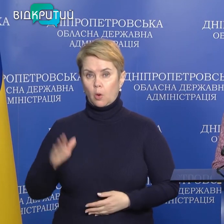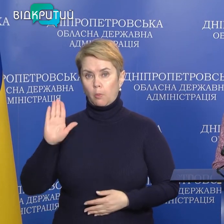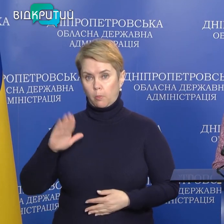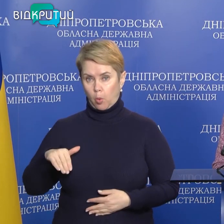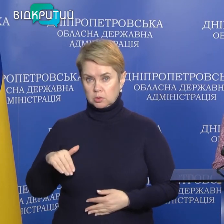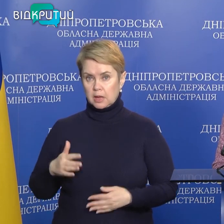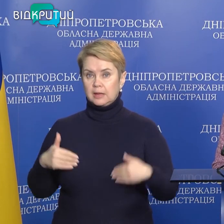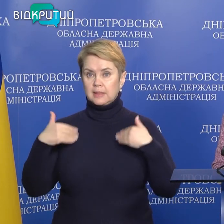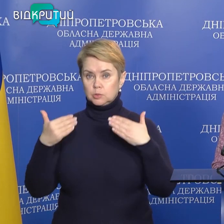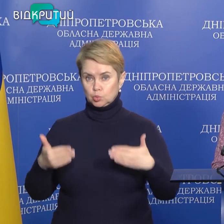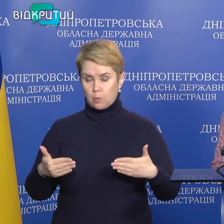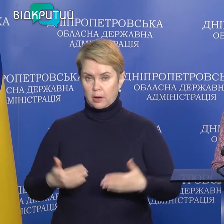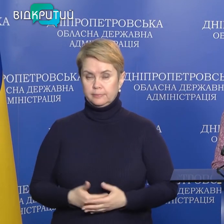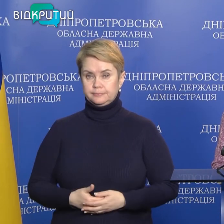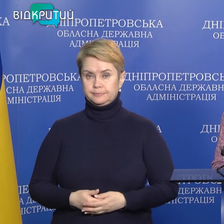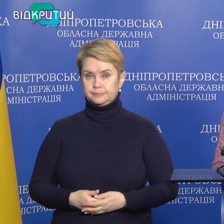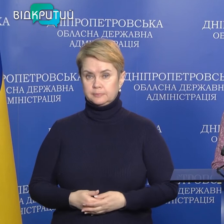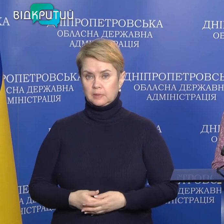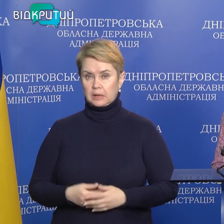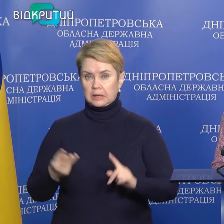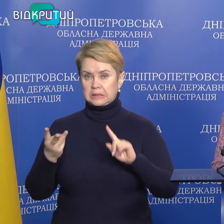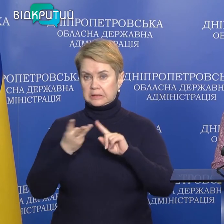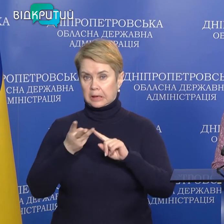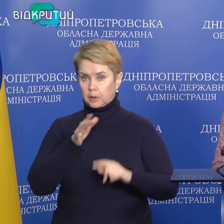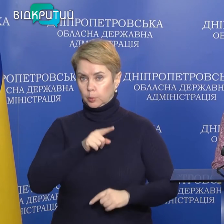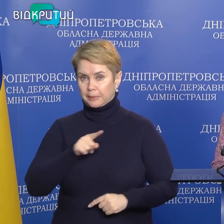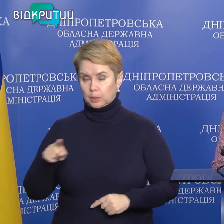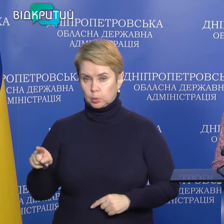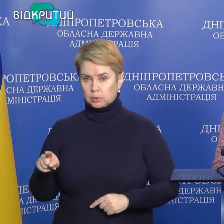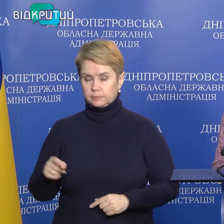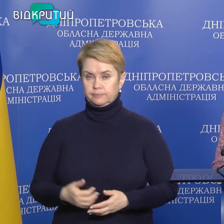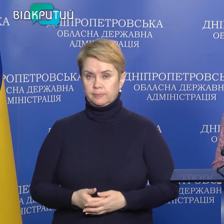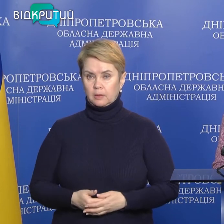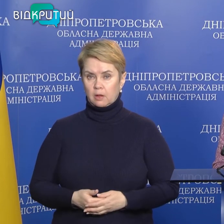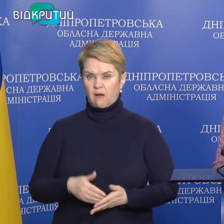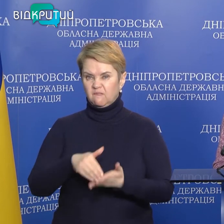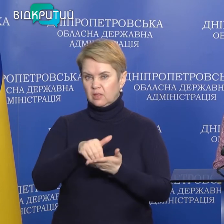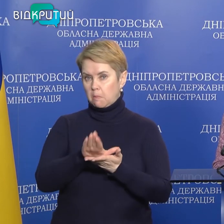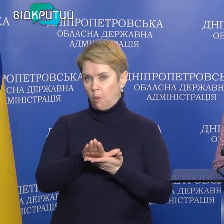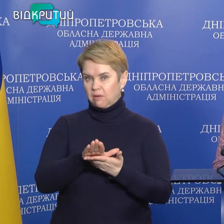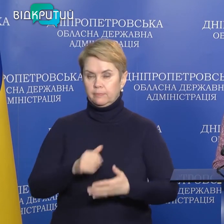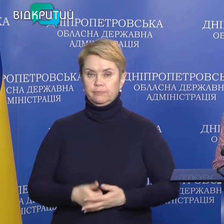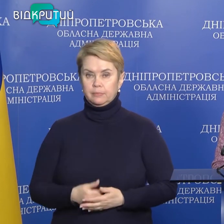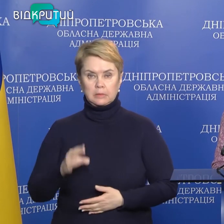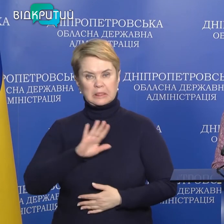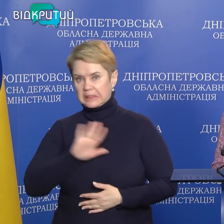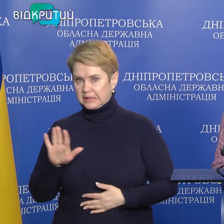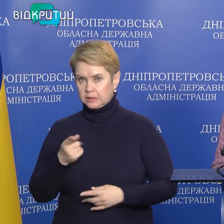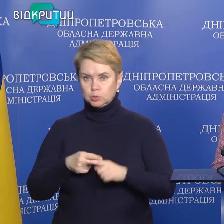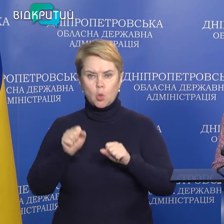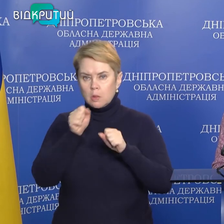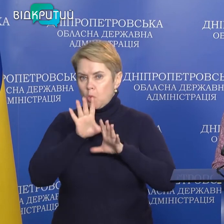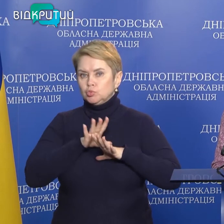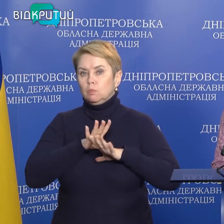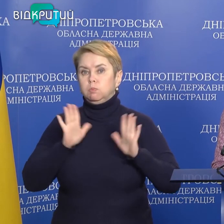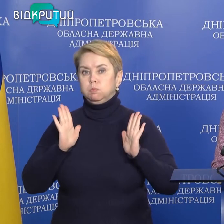Потім наступає третій період. Період відмови. Ні, цього не може